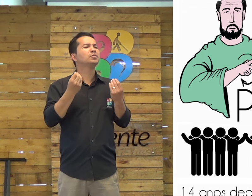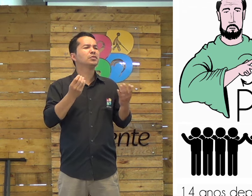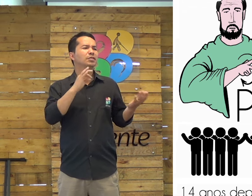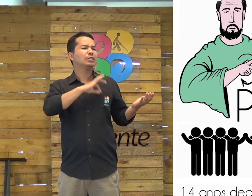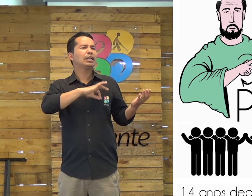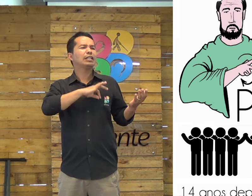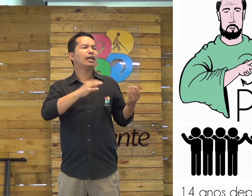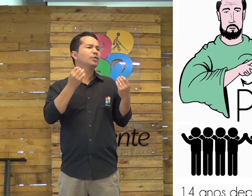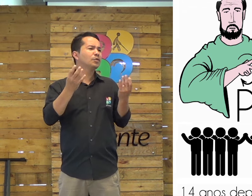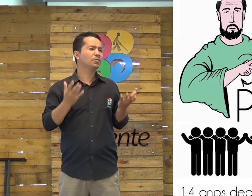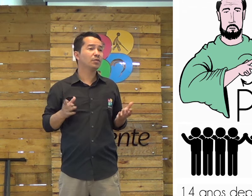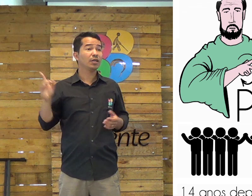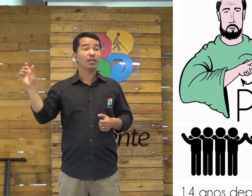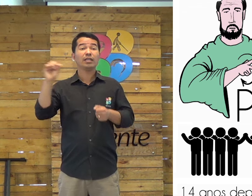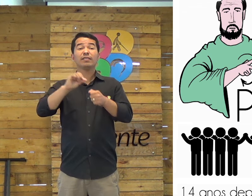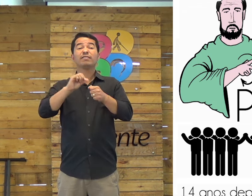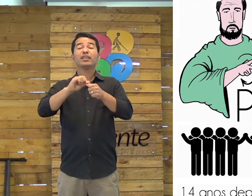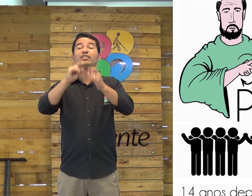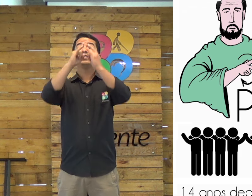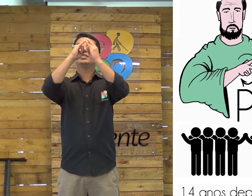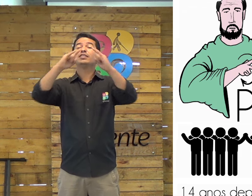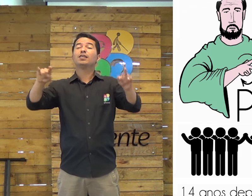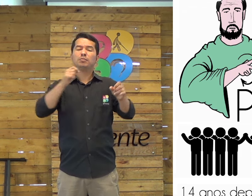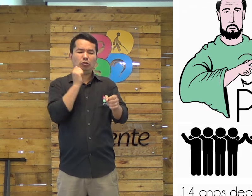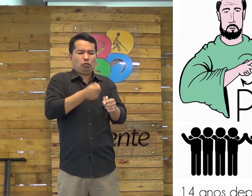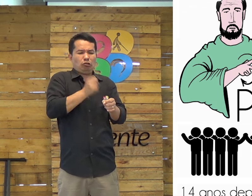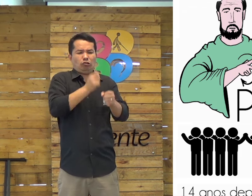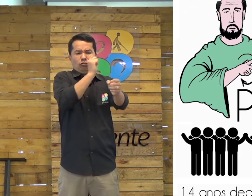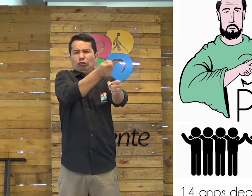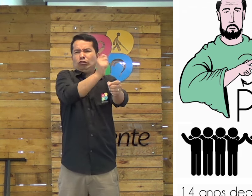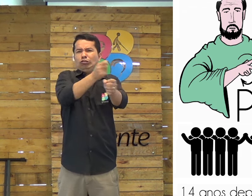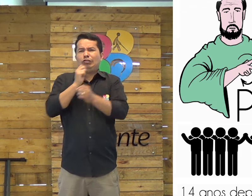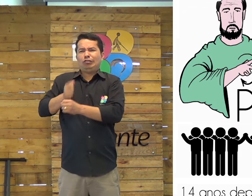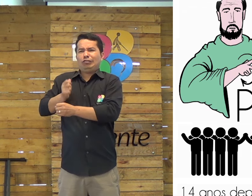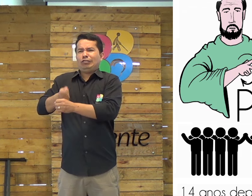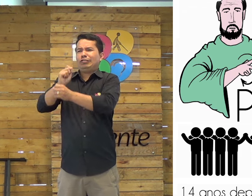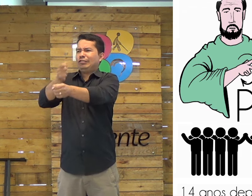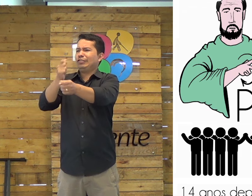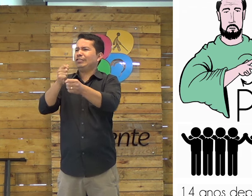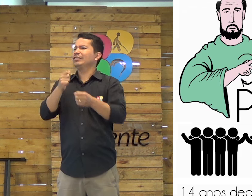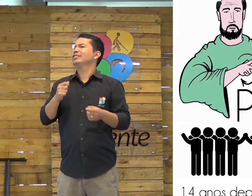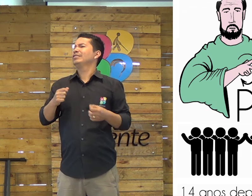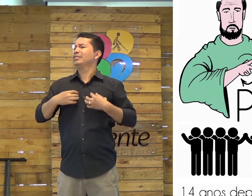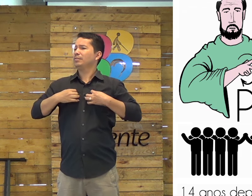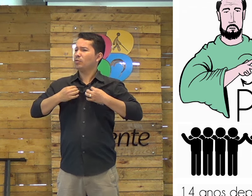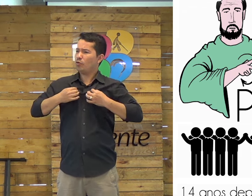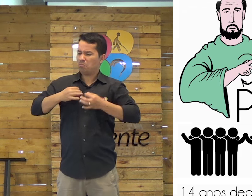Como que Paulo vivia? Qual era o sustento dele? Ele fazia tendas.